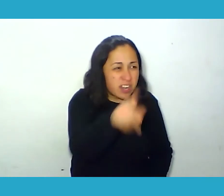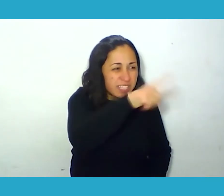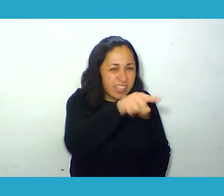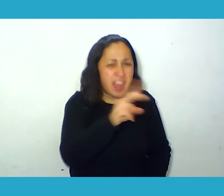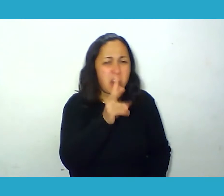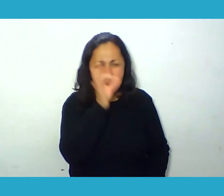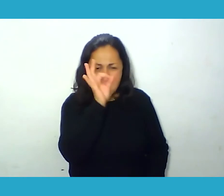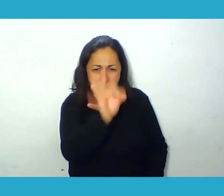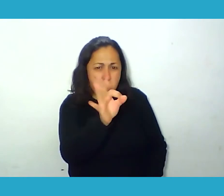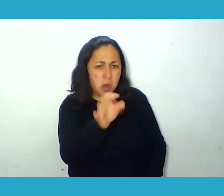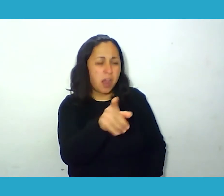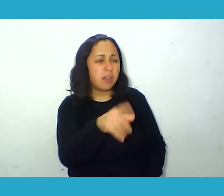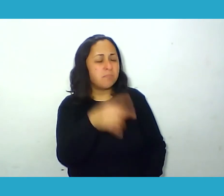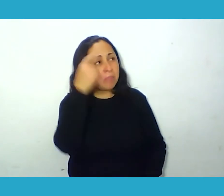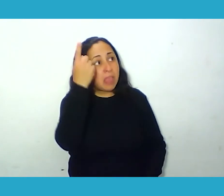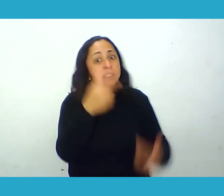y se